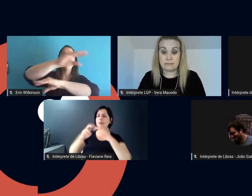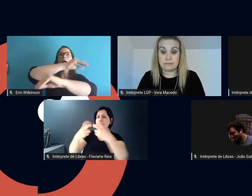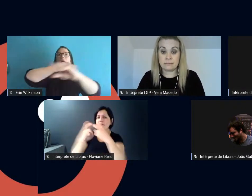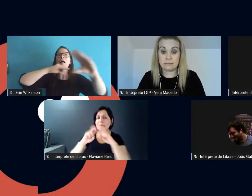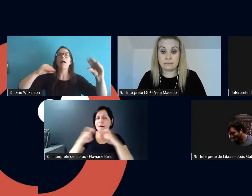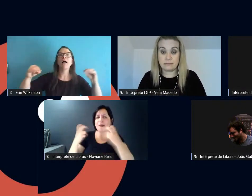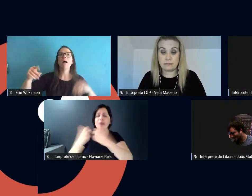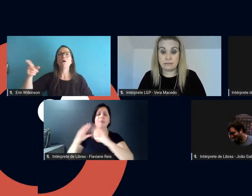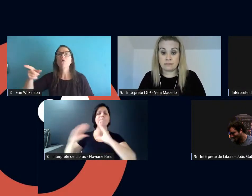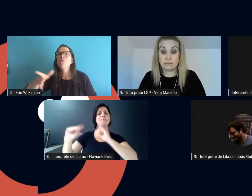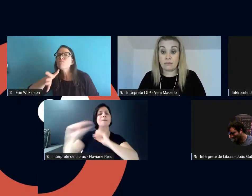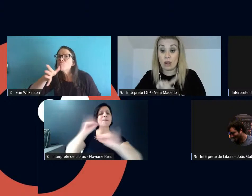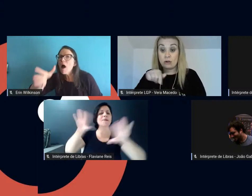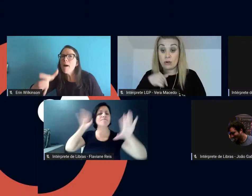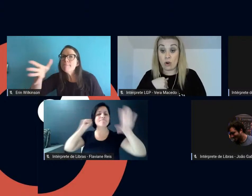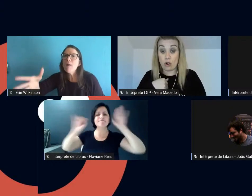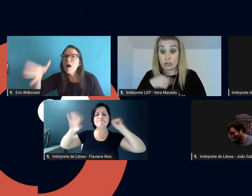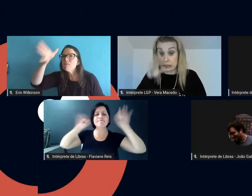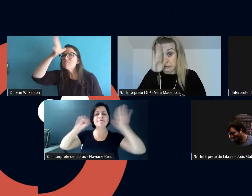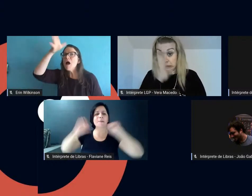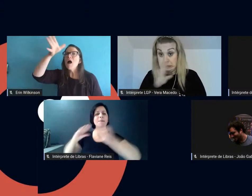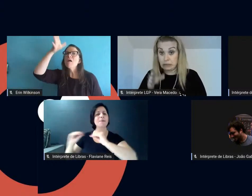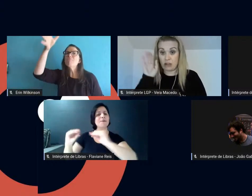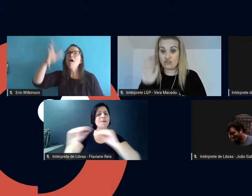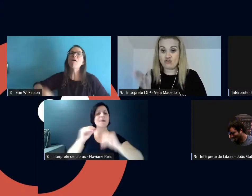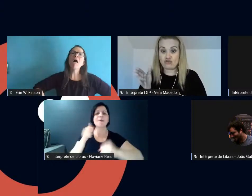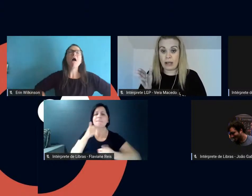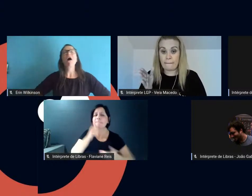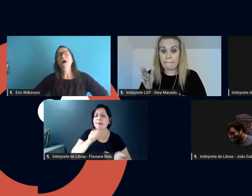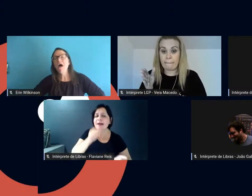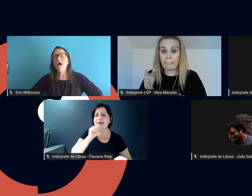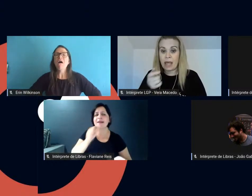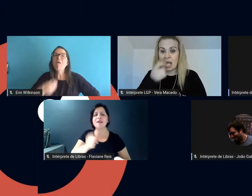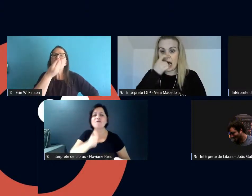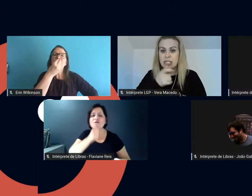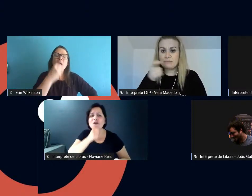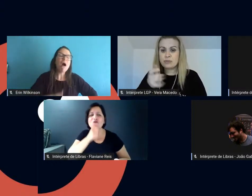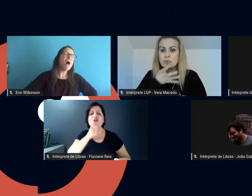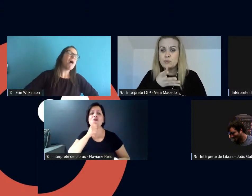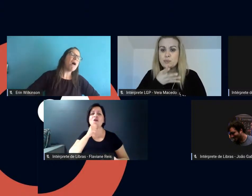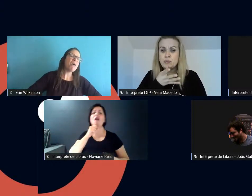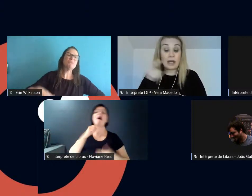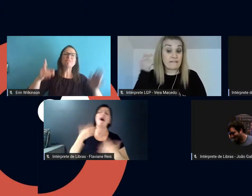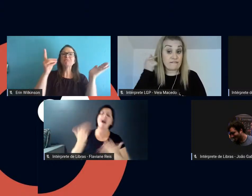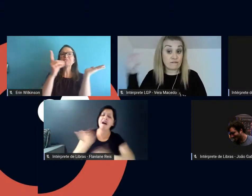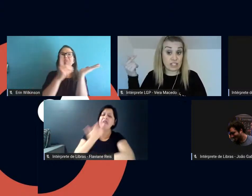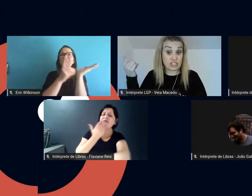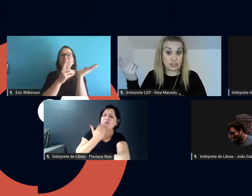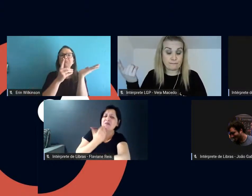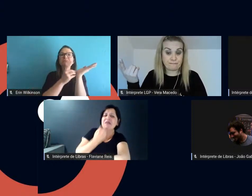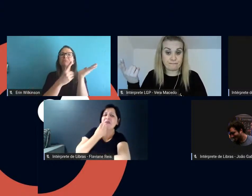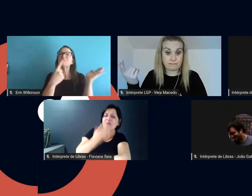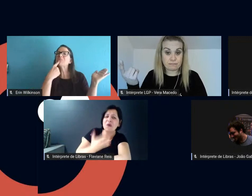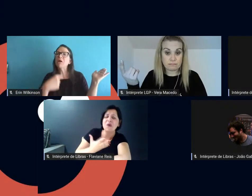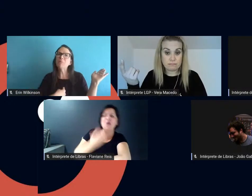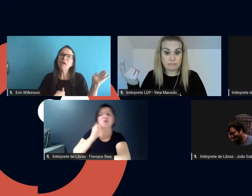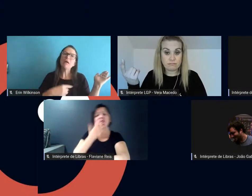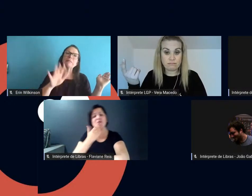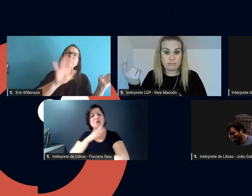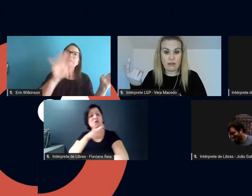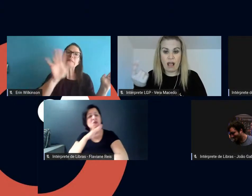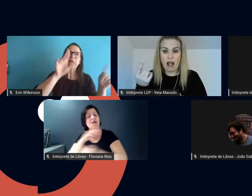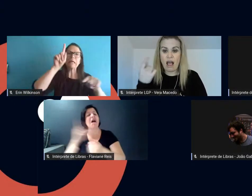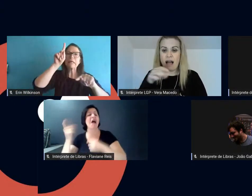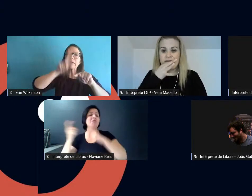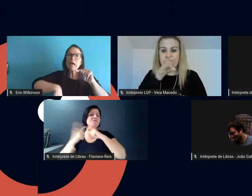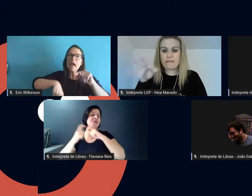simultânea, nós já sabemos de que as pessoas ouvintes que têm